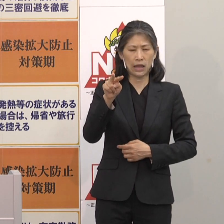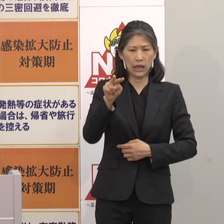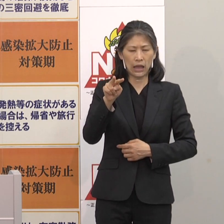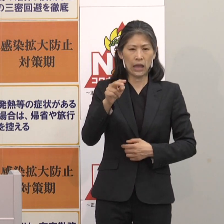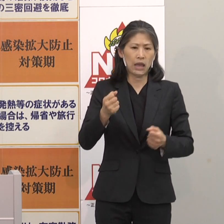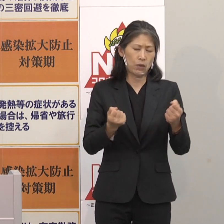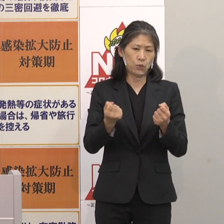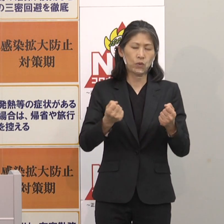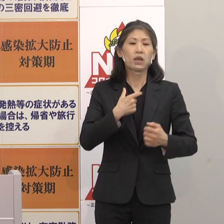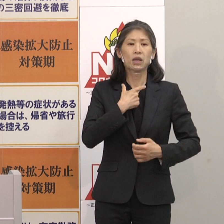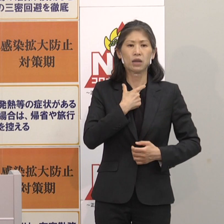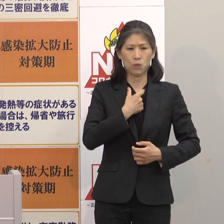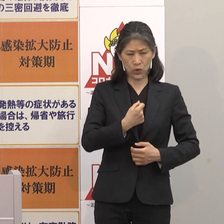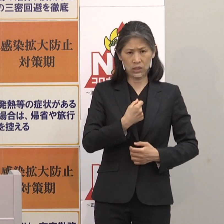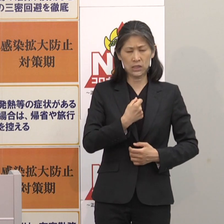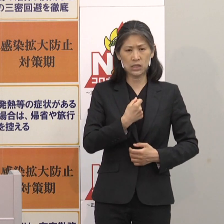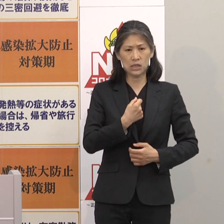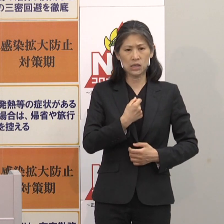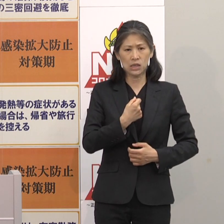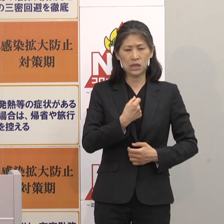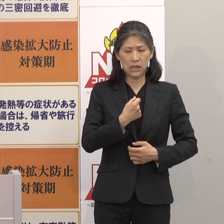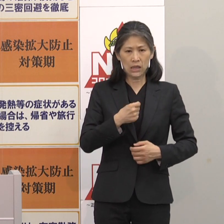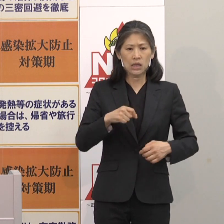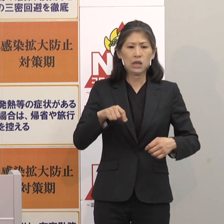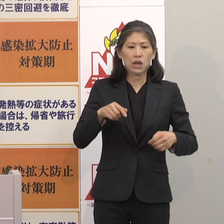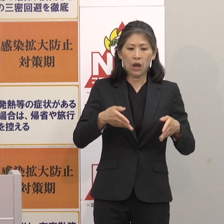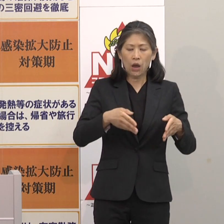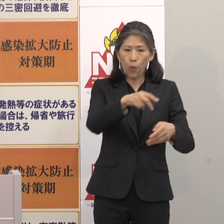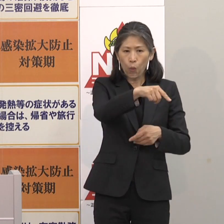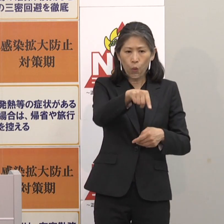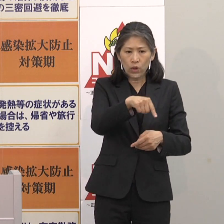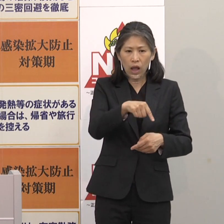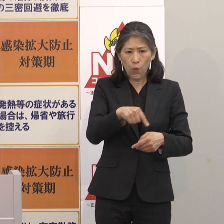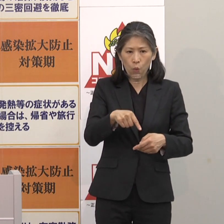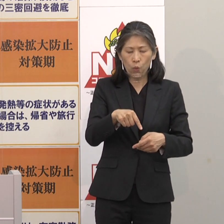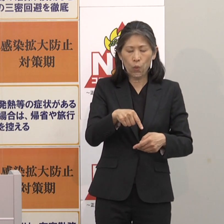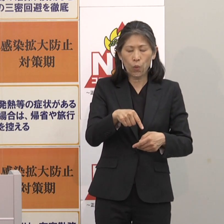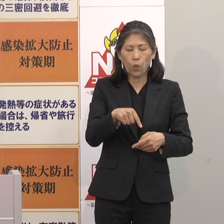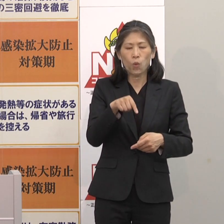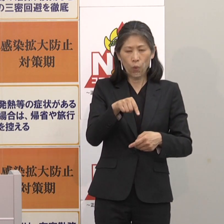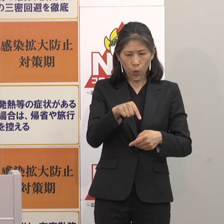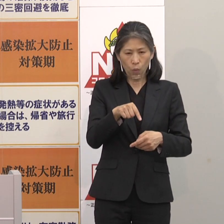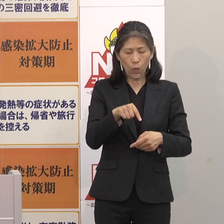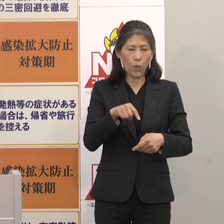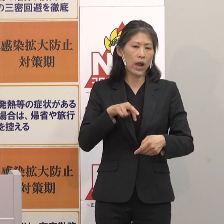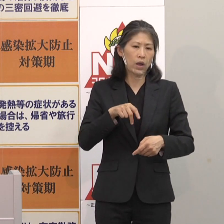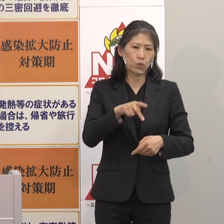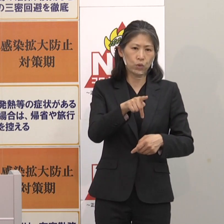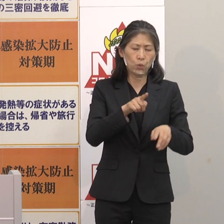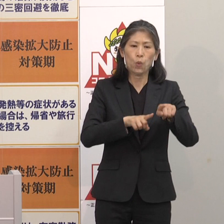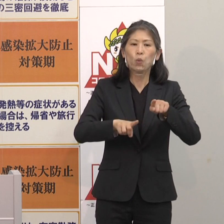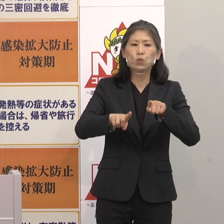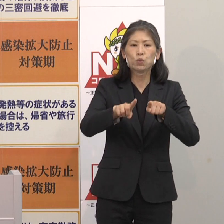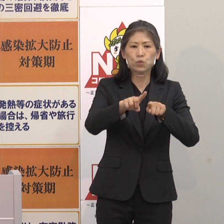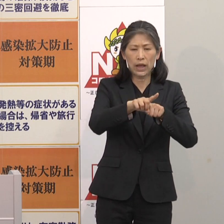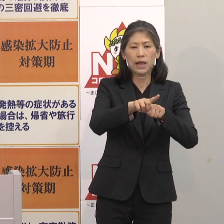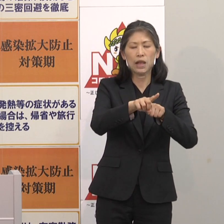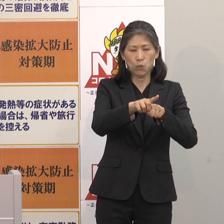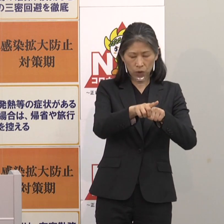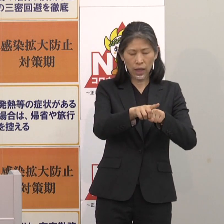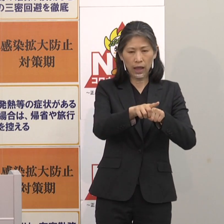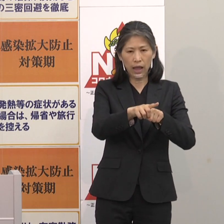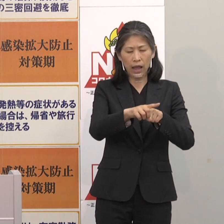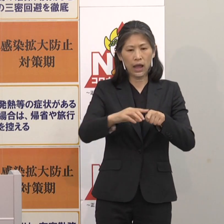。横断歩道は歩行者が優先であります。横断歩道の手前では減速をして歩行者の発見、またその動